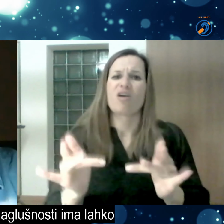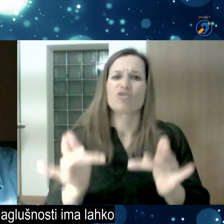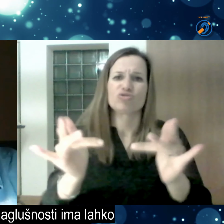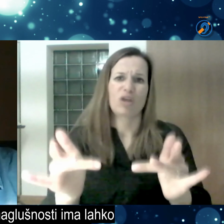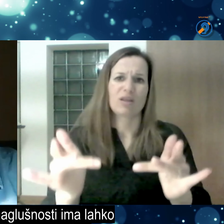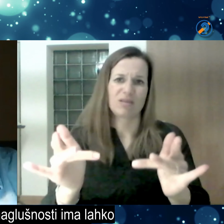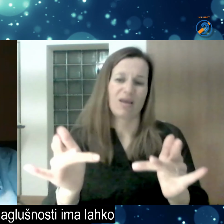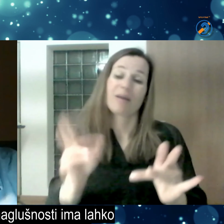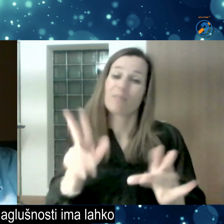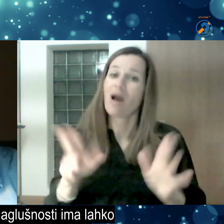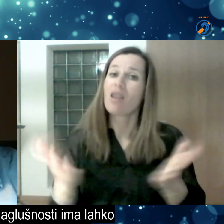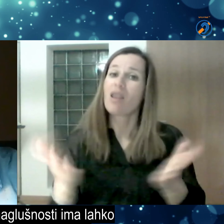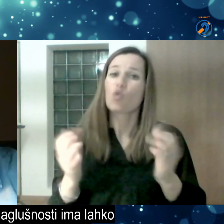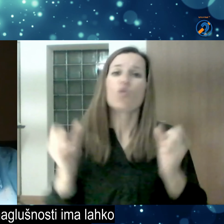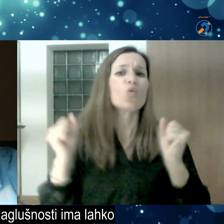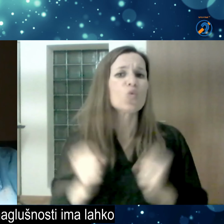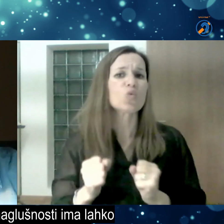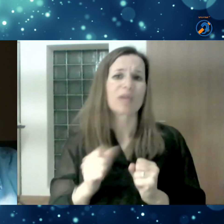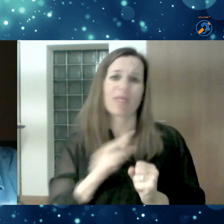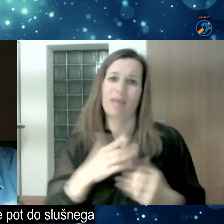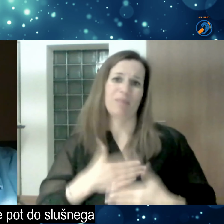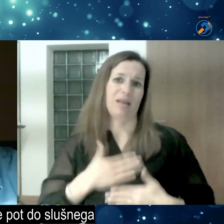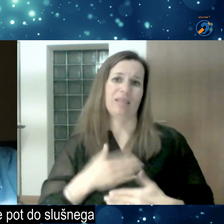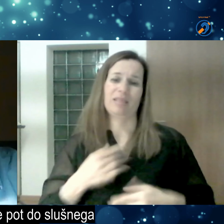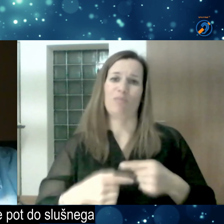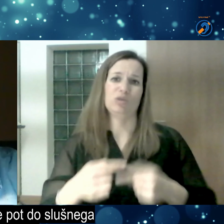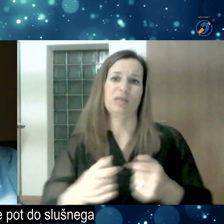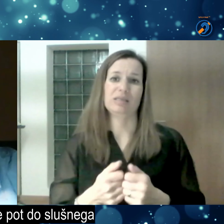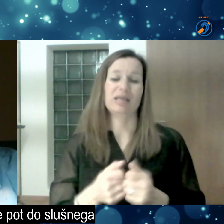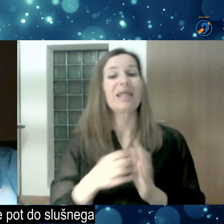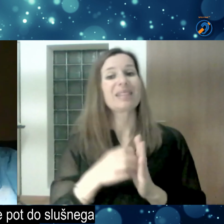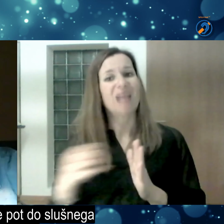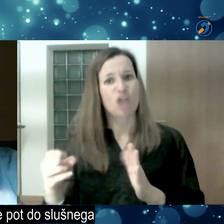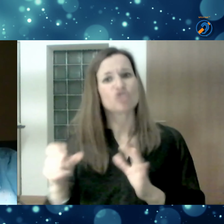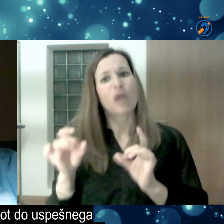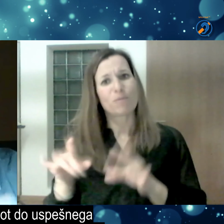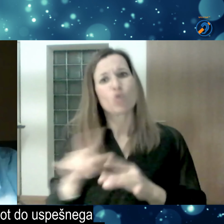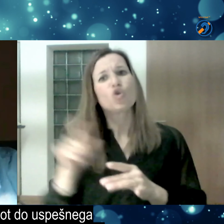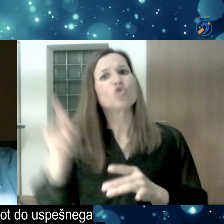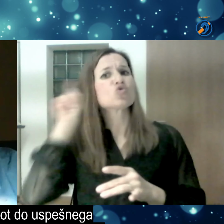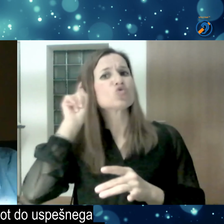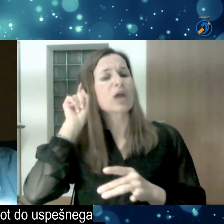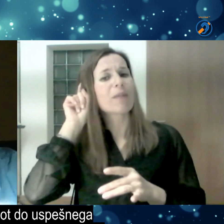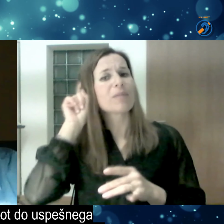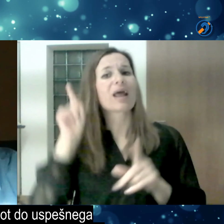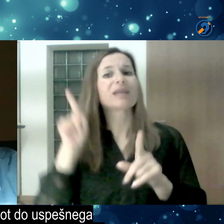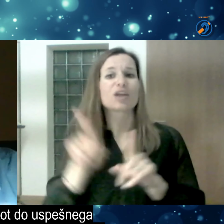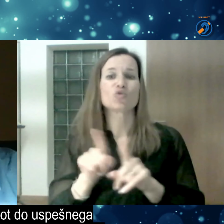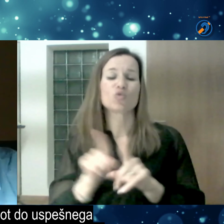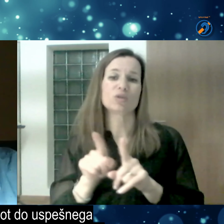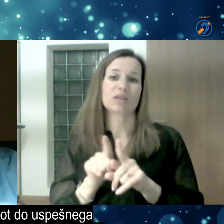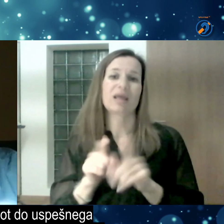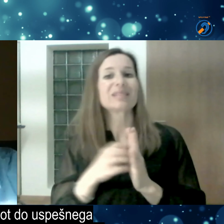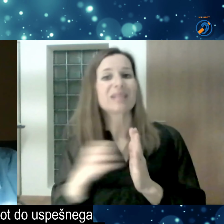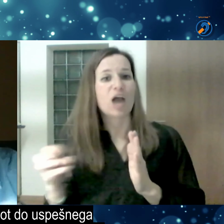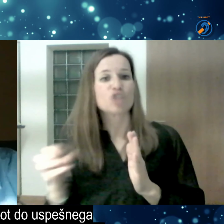ima lahko hude, neprijetne posledice. Daljša pot do slušnega aparata, tudi daljša bo